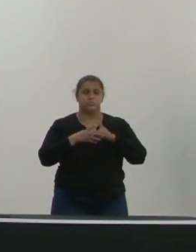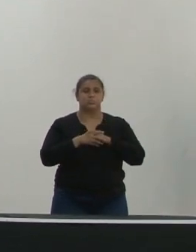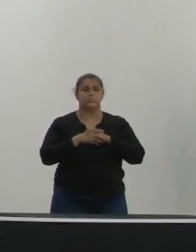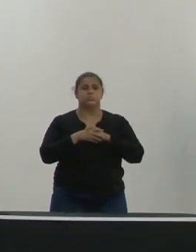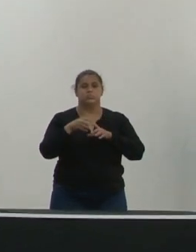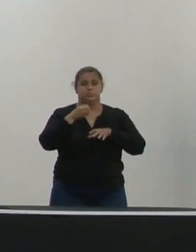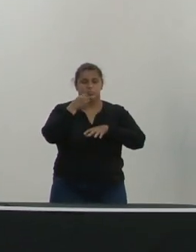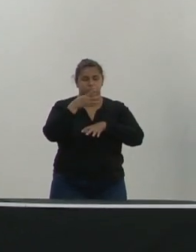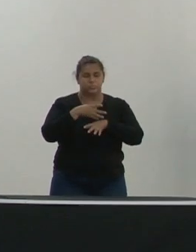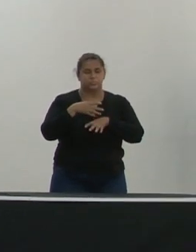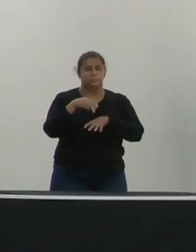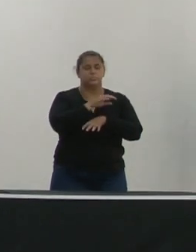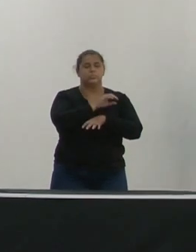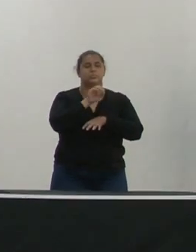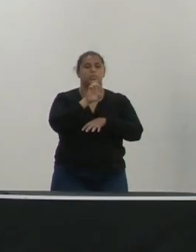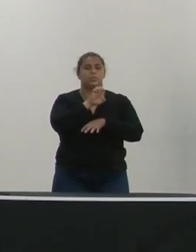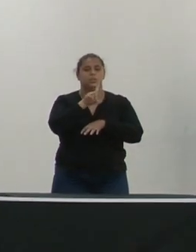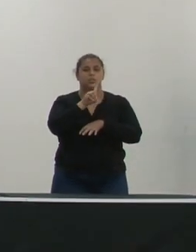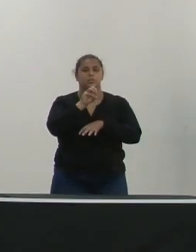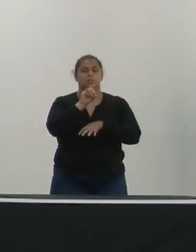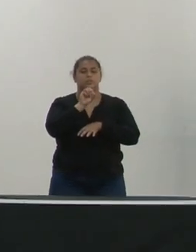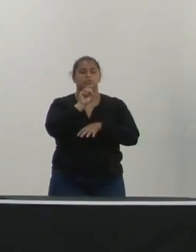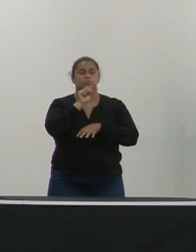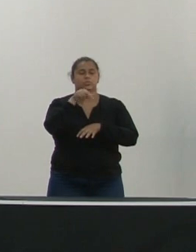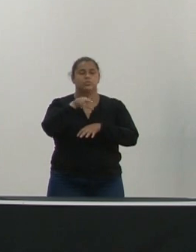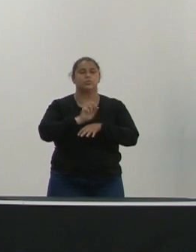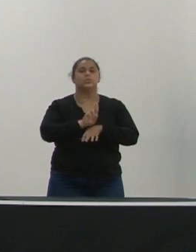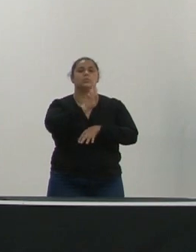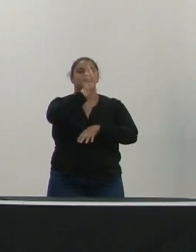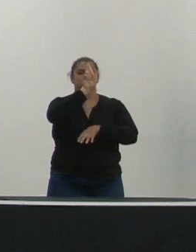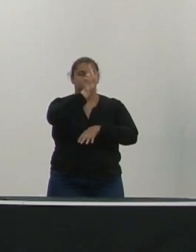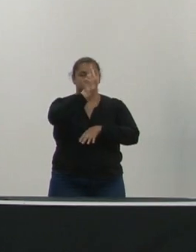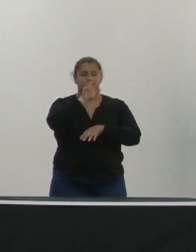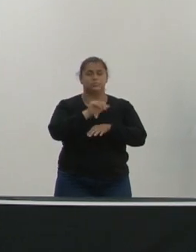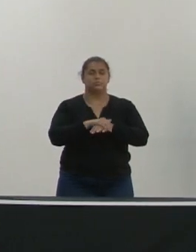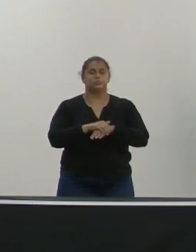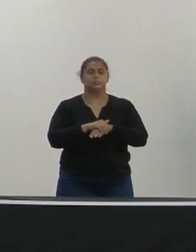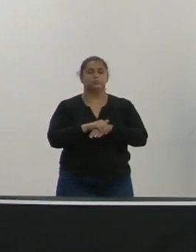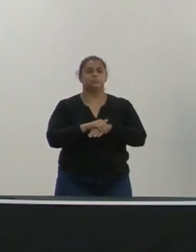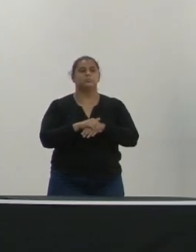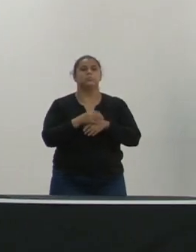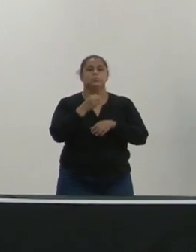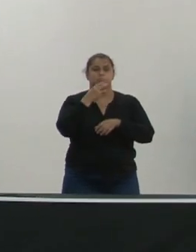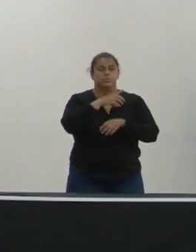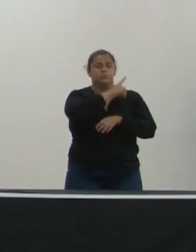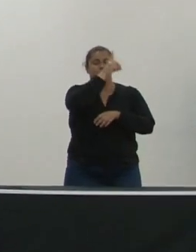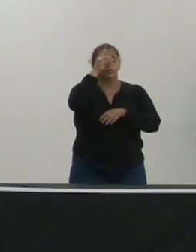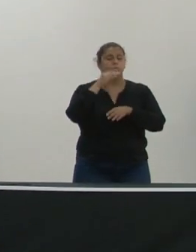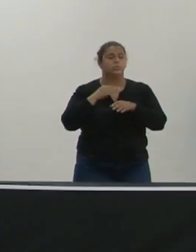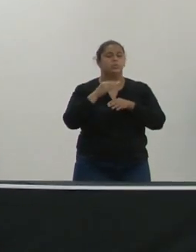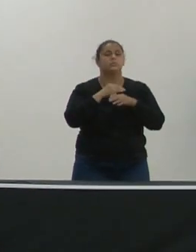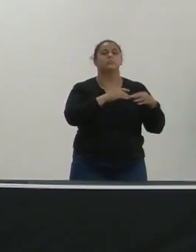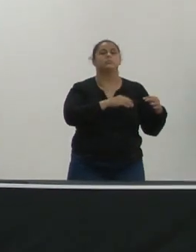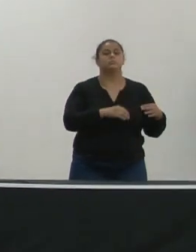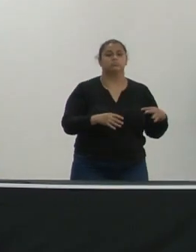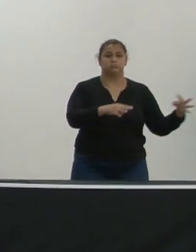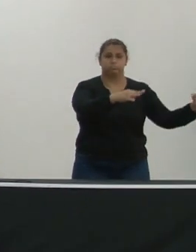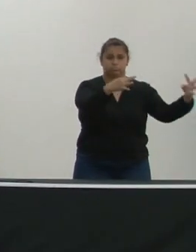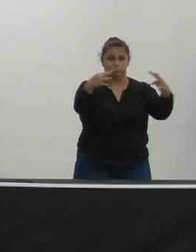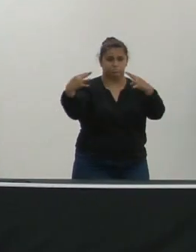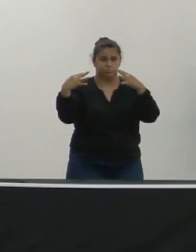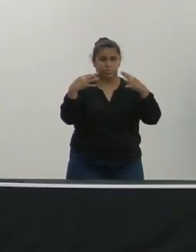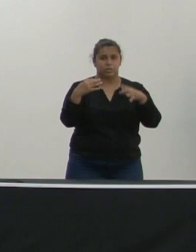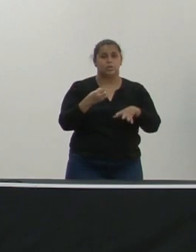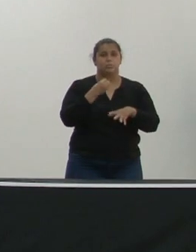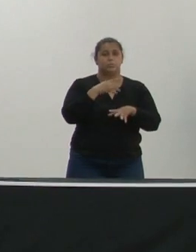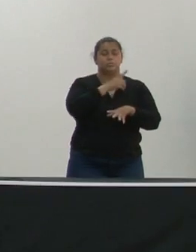Chiquini, relator da comissão. Bom dia aos que estão aqui nos assistindo. Bom dia a todos que vão